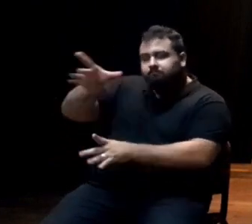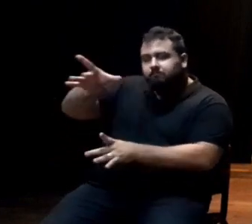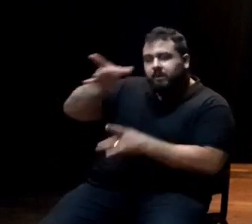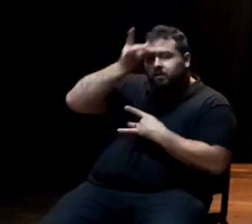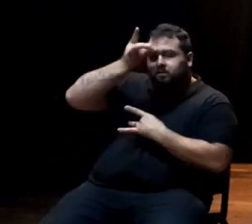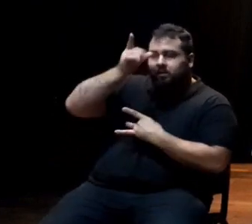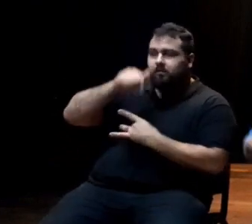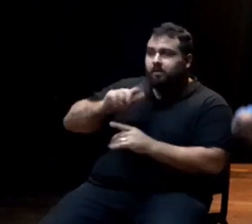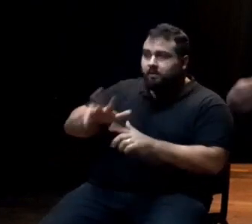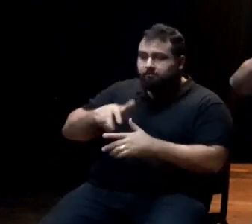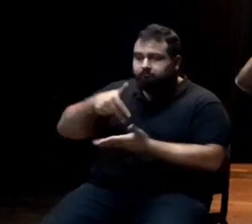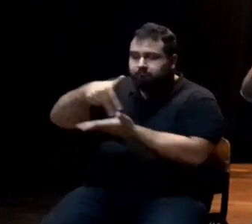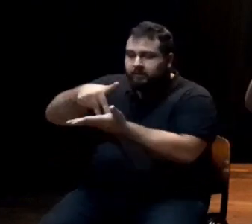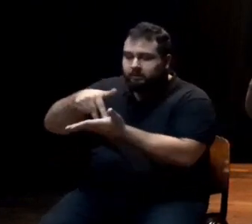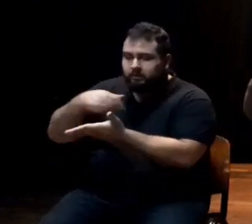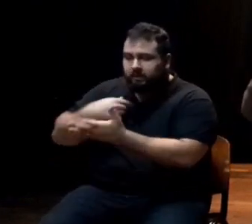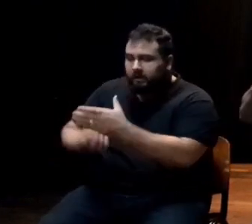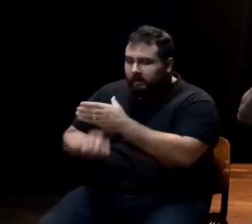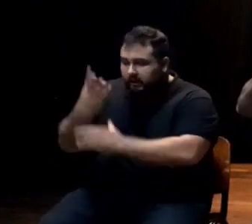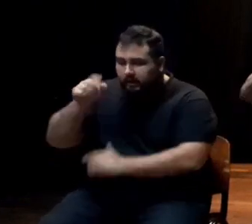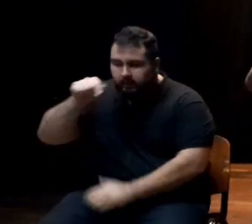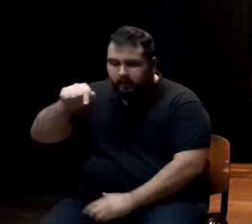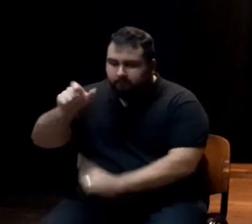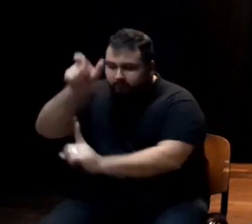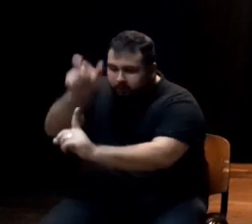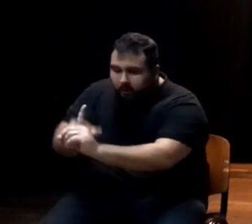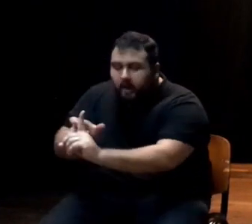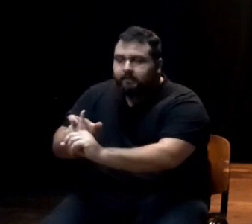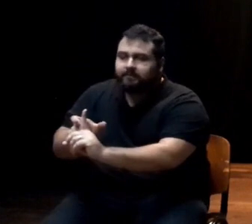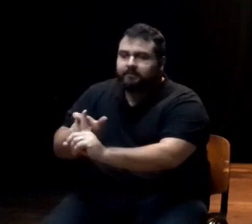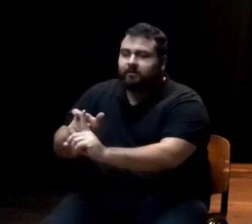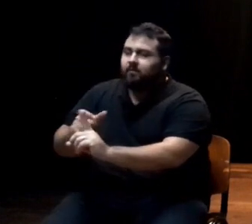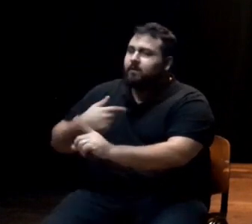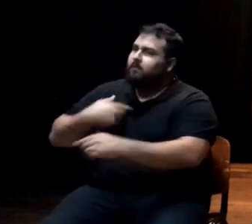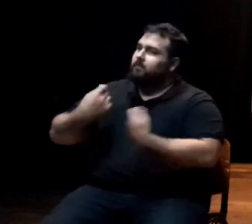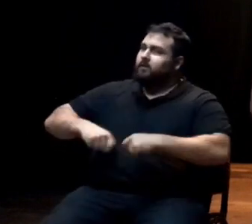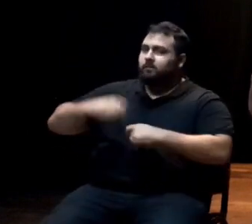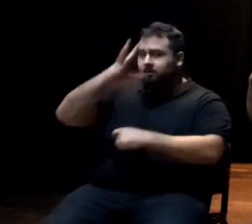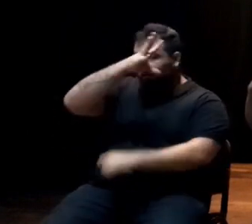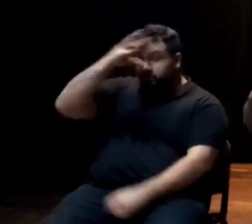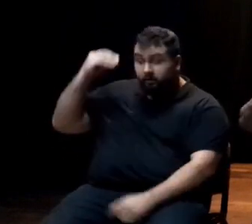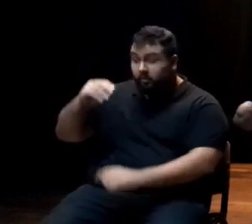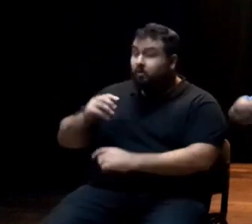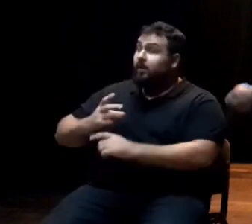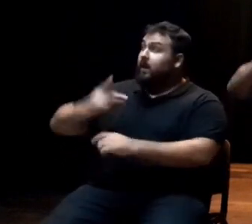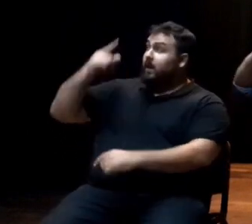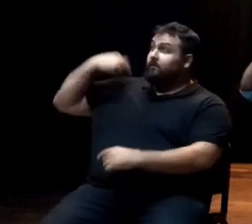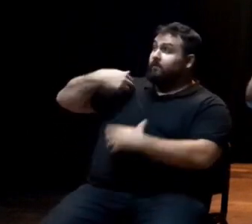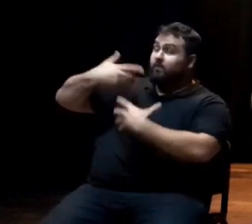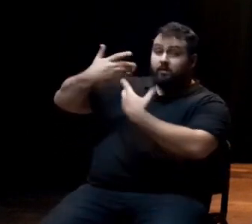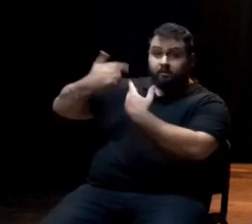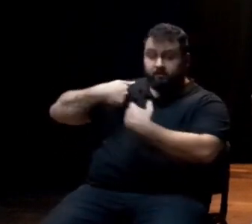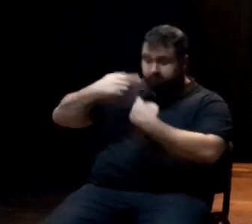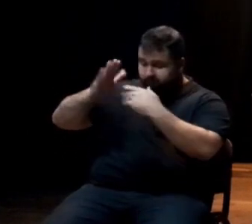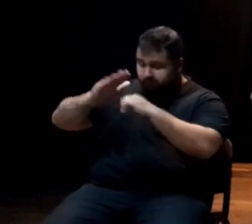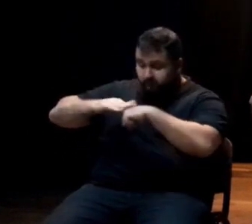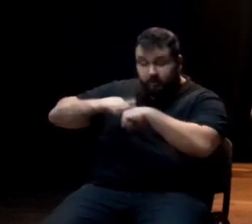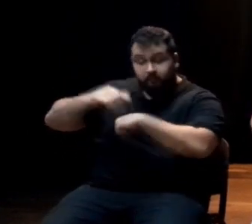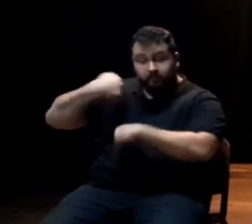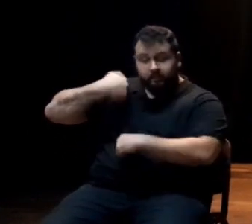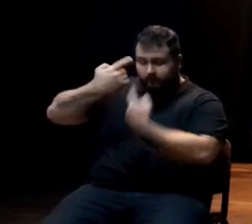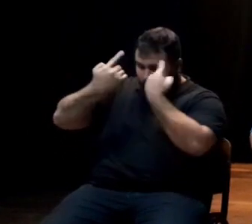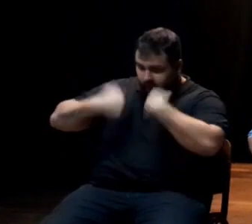personagem, você precisa esquecer tudo aquilo que você já foi ou que você é. Então você precisa se desconstruir